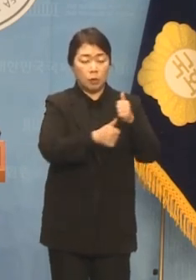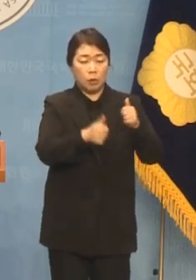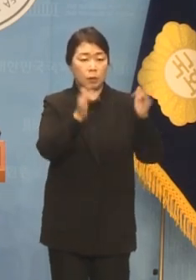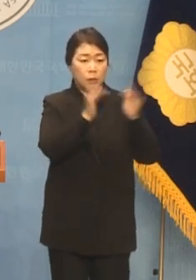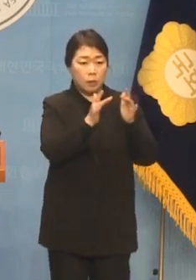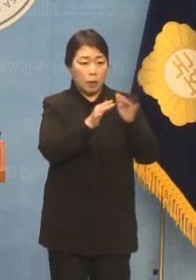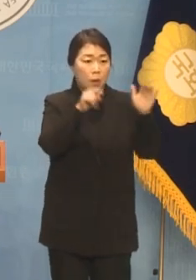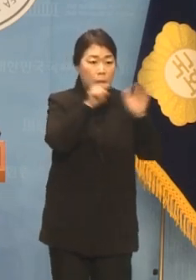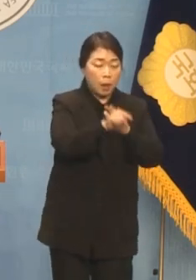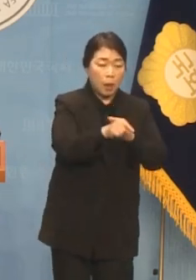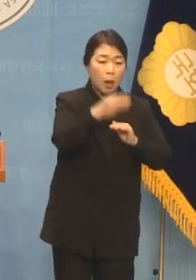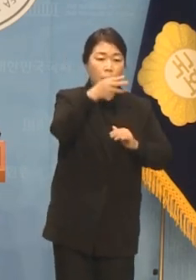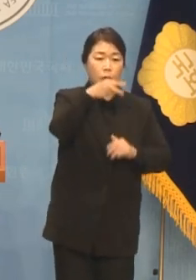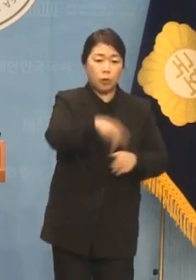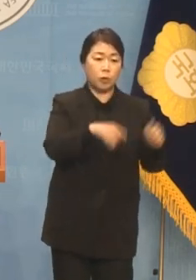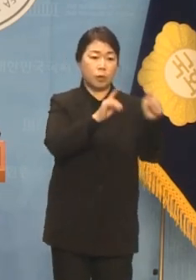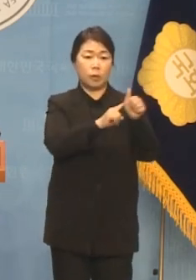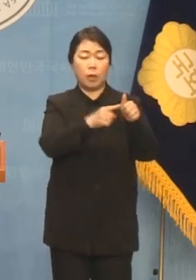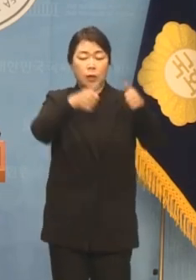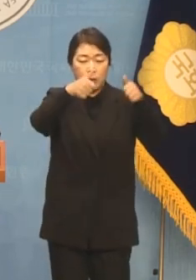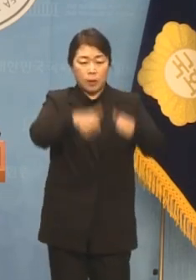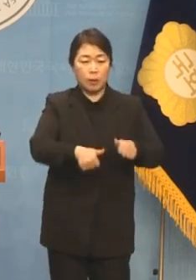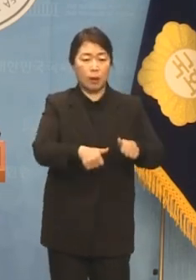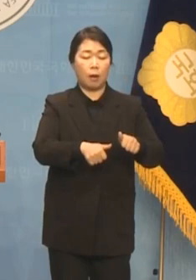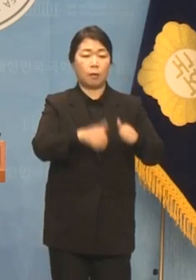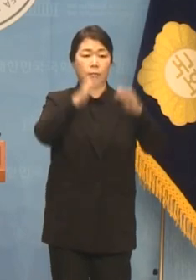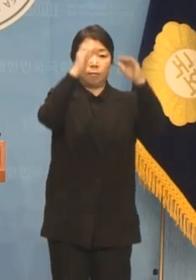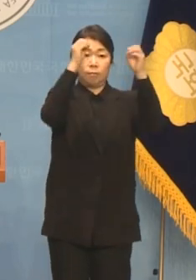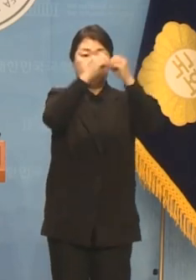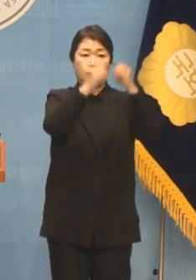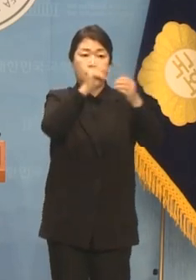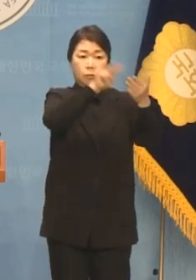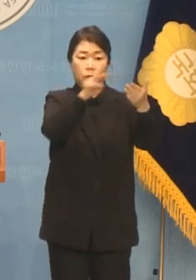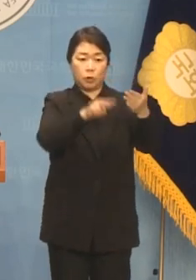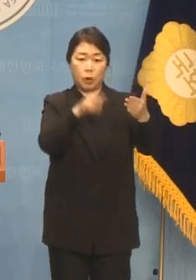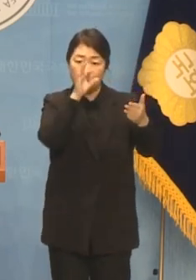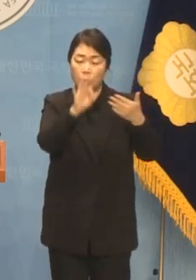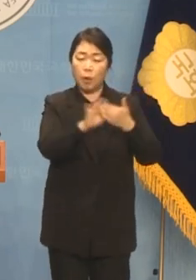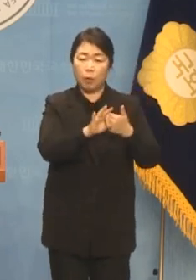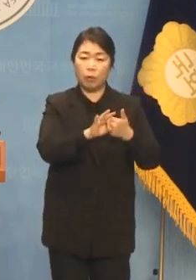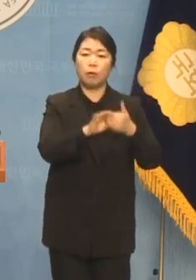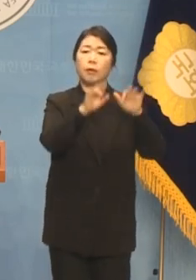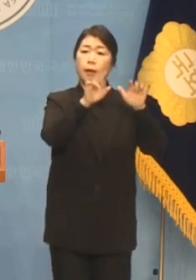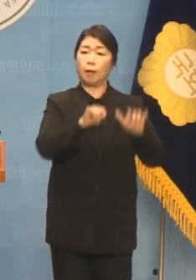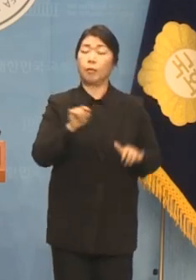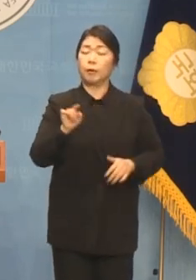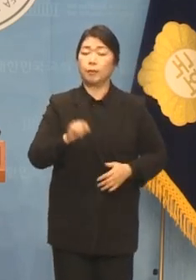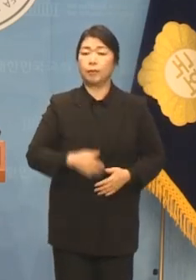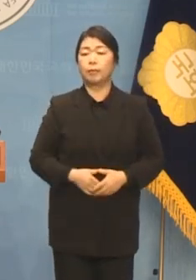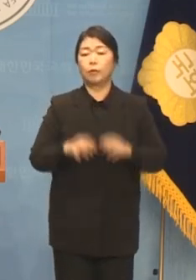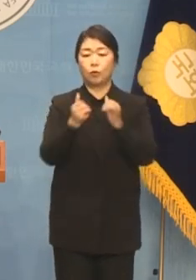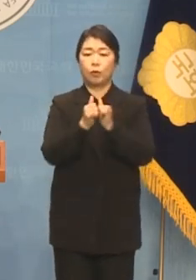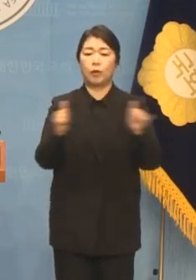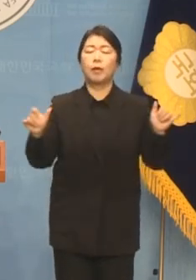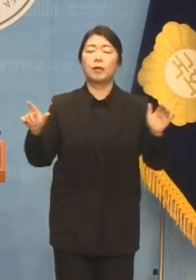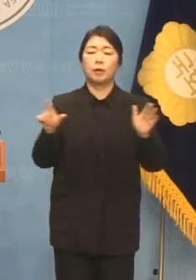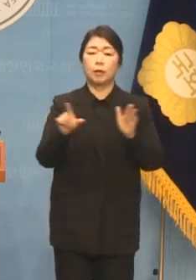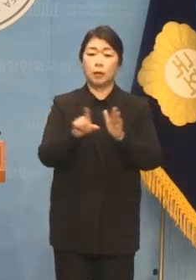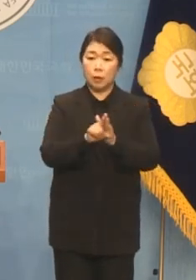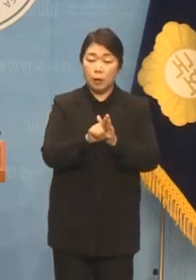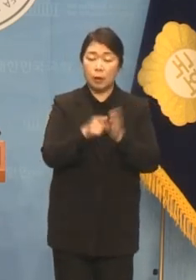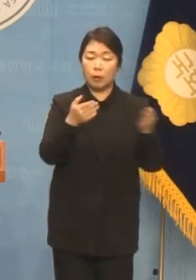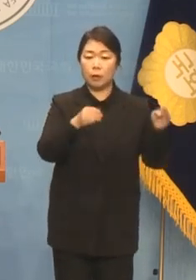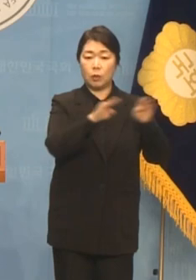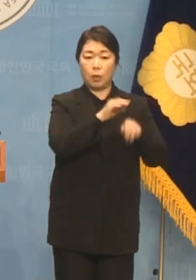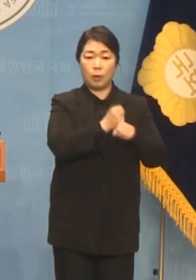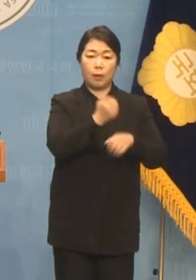들어가 류 위원장의 인사말을 보면 이렇게 적혀 있습니다 국민들이 신뢰하는 기간이 될